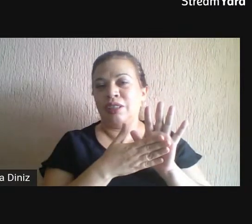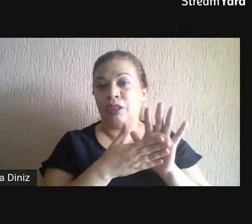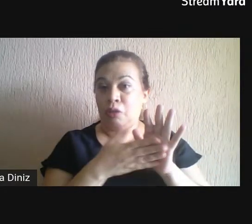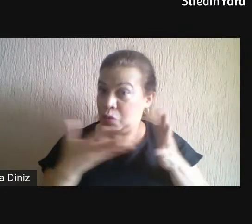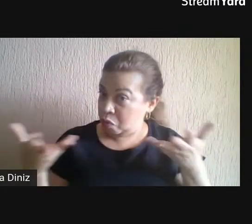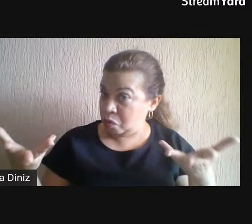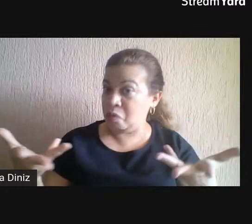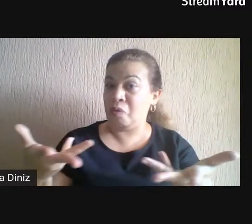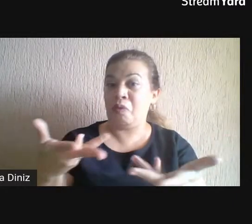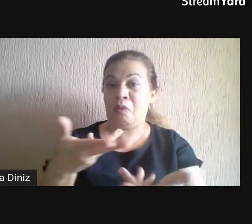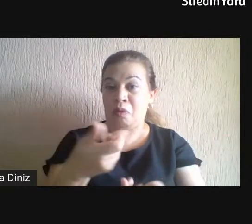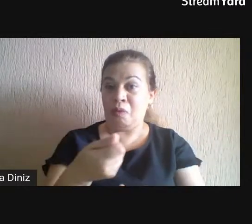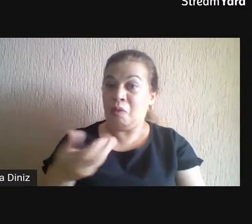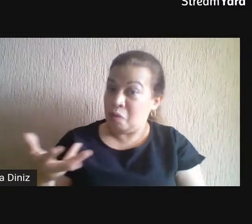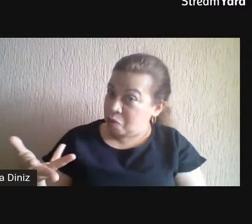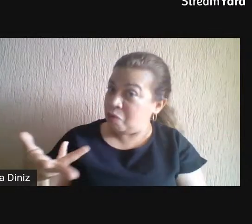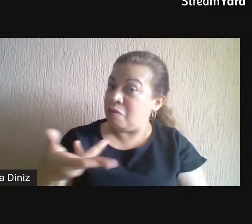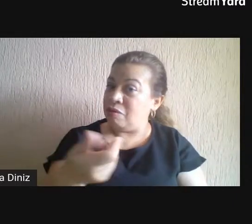qualidade.